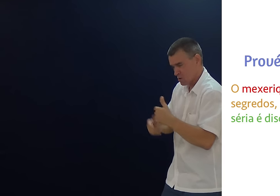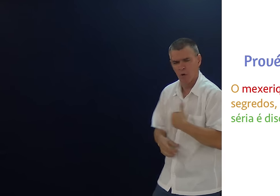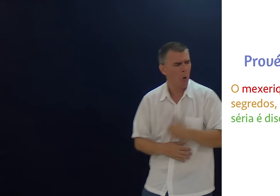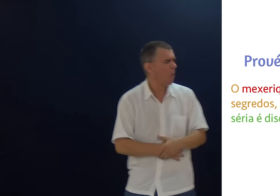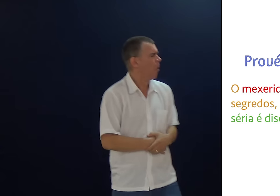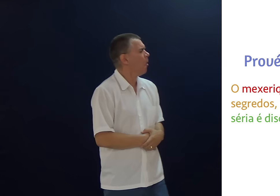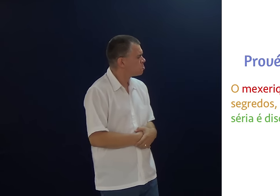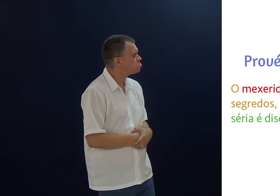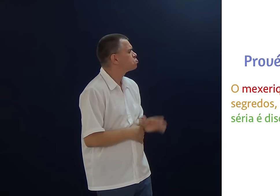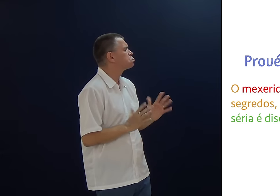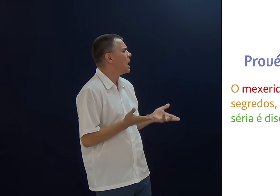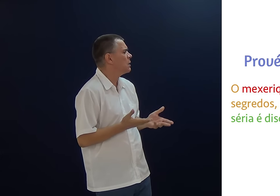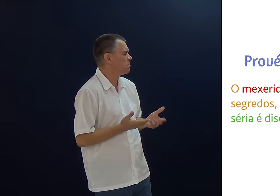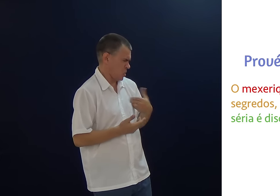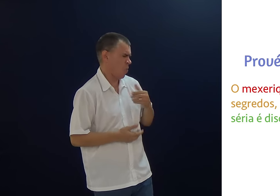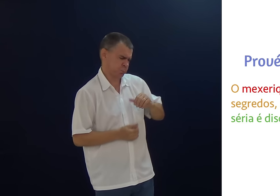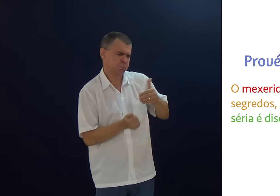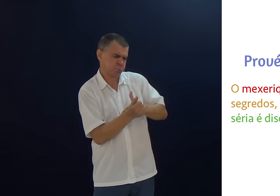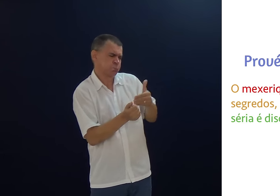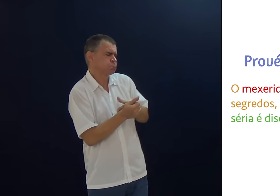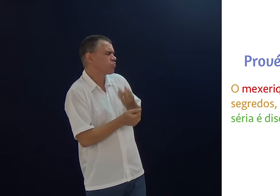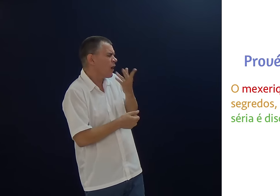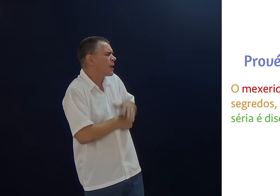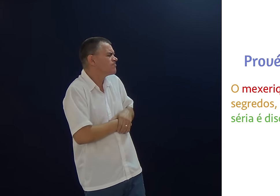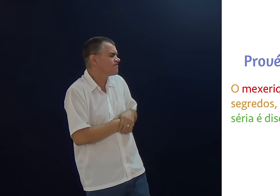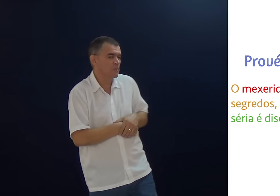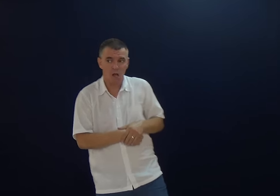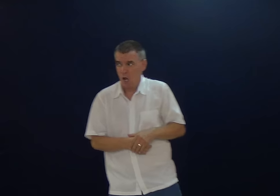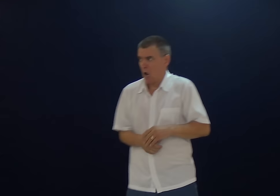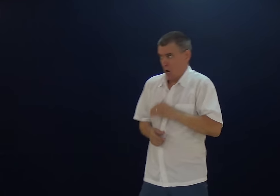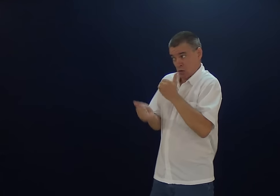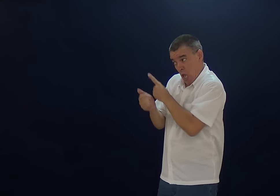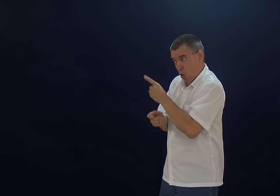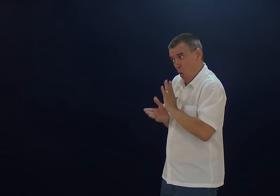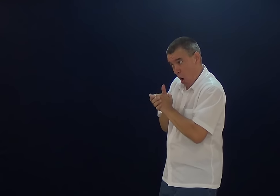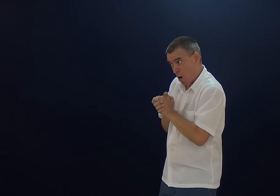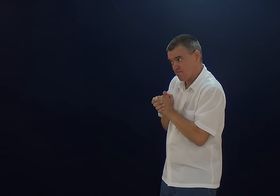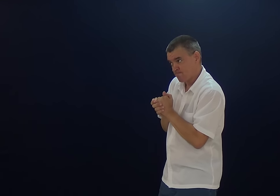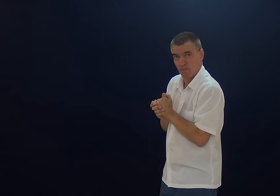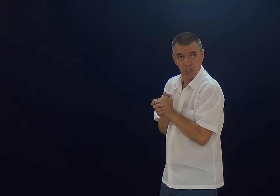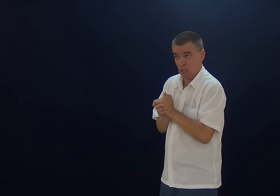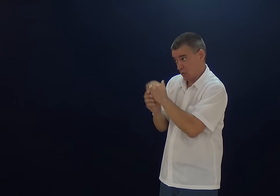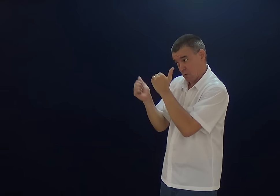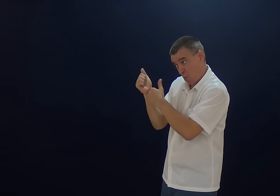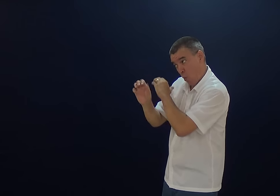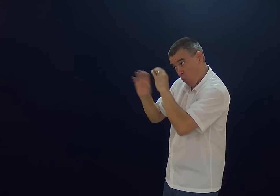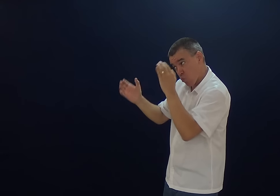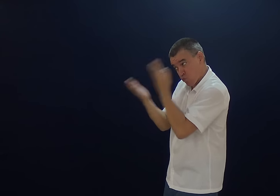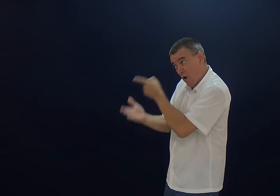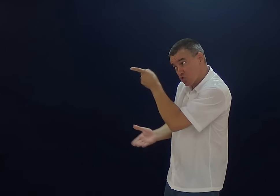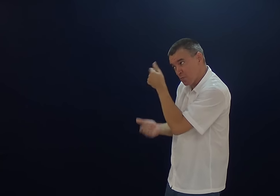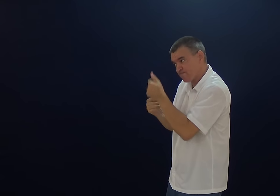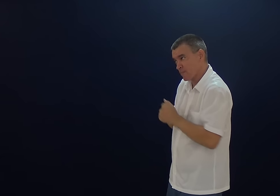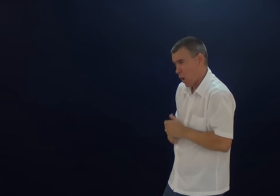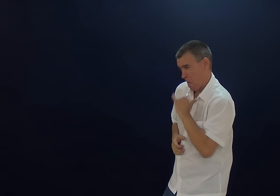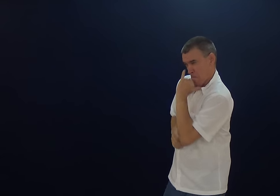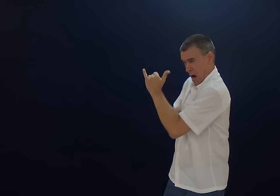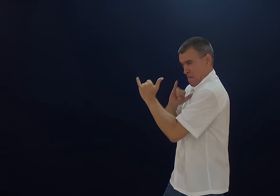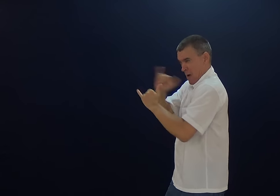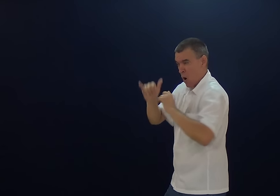guardar posso te falar uma coisa por exemplo numa outra história sim pode Claro ó a tua é um segredo viu